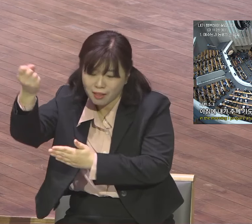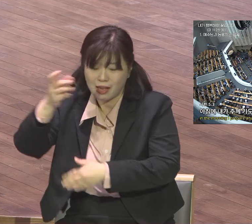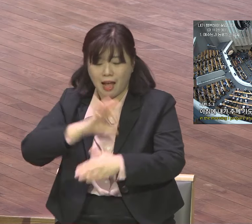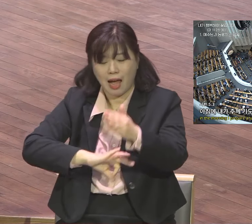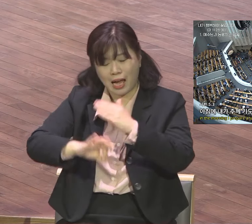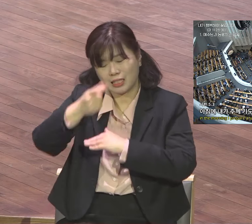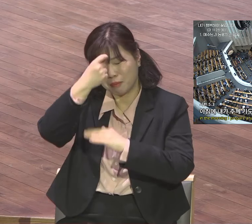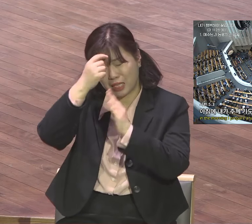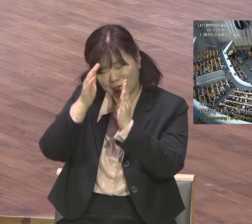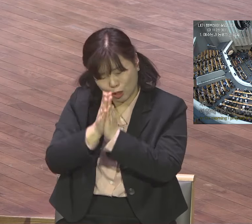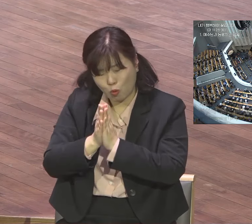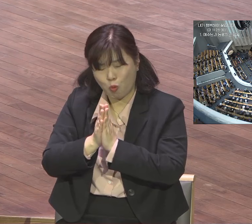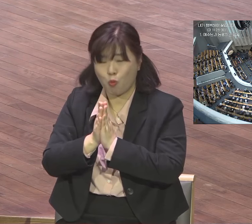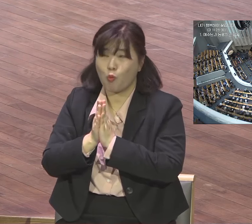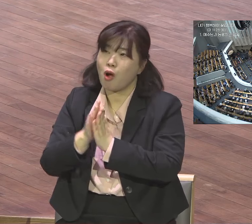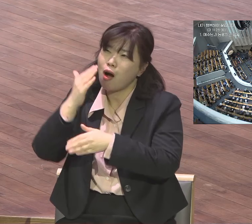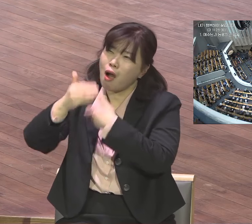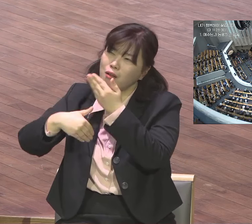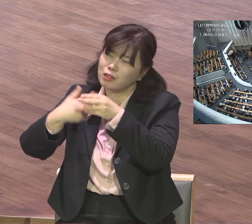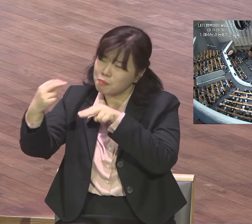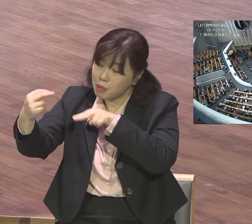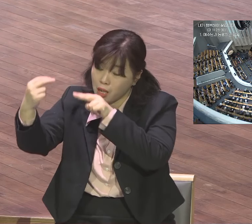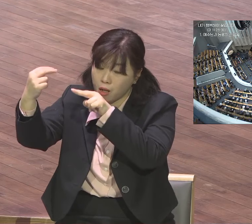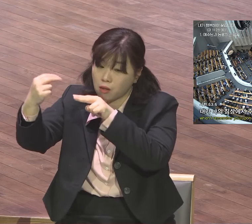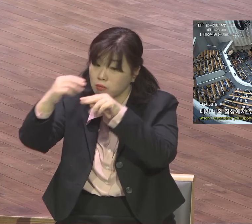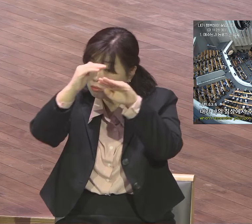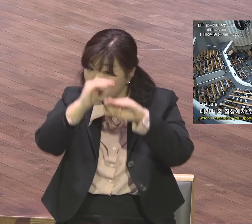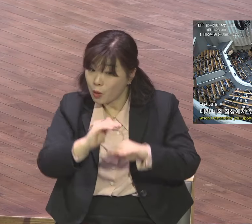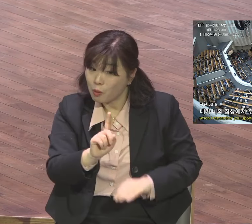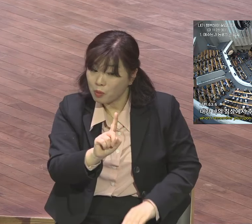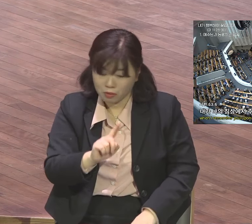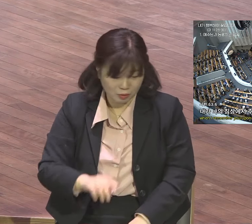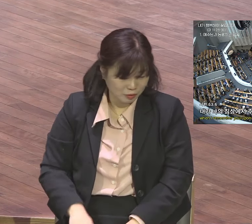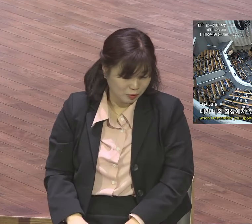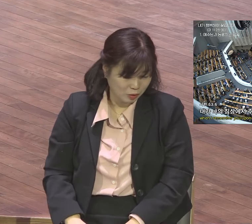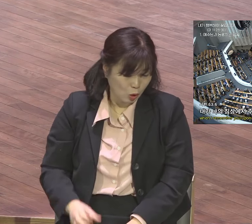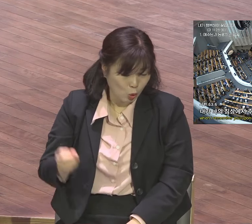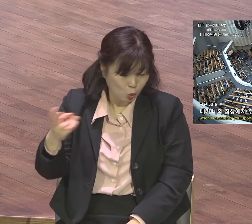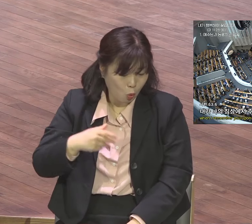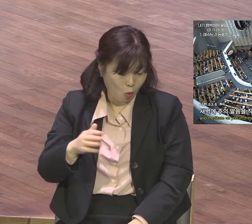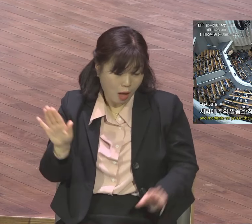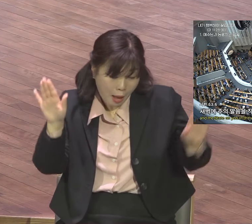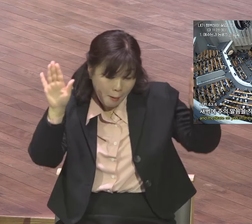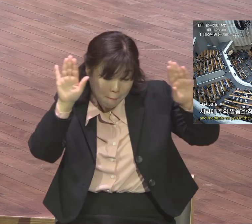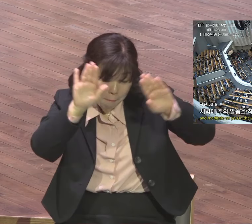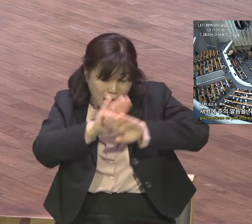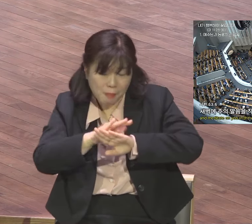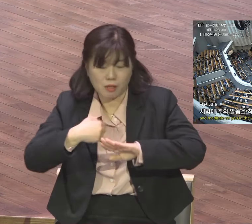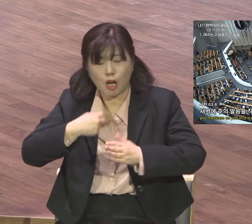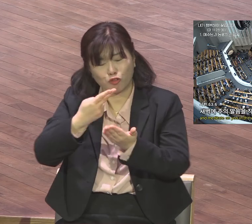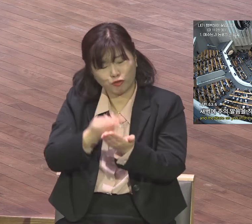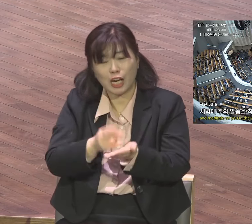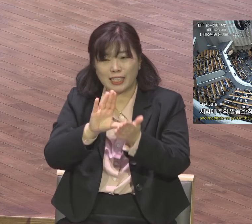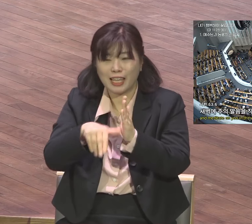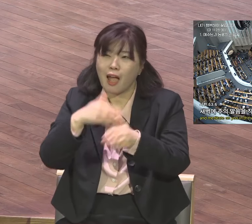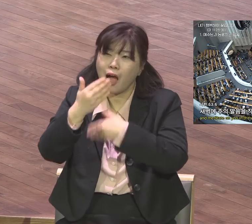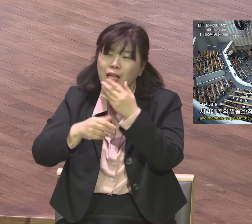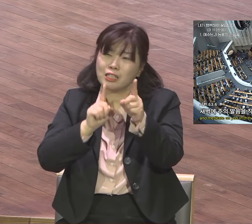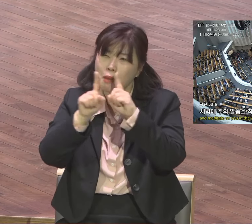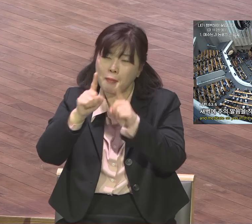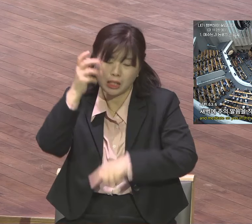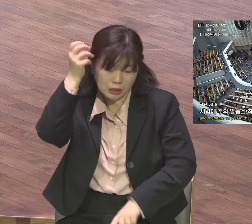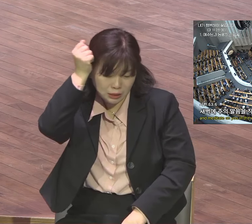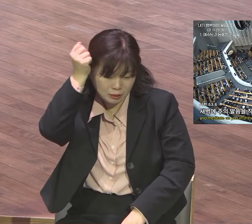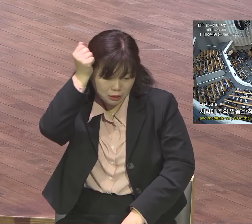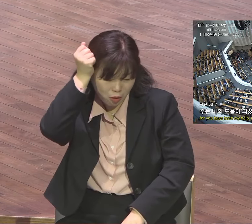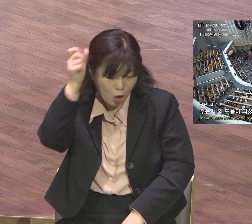바라리이다. 시편 63편 6절로 7절에는 내가 나의 침상에서 주를 기억하며 새벽에 주의 말씀을 작은 소리로